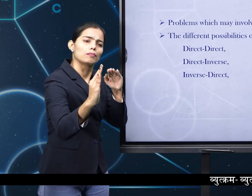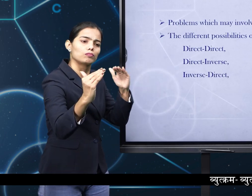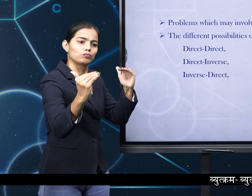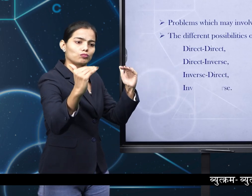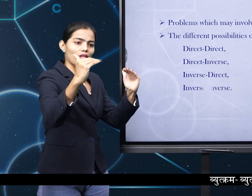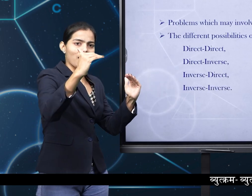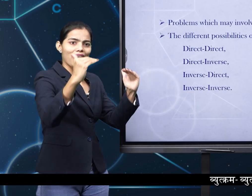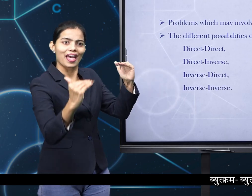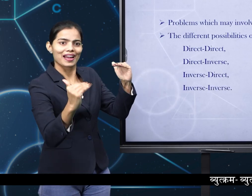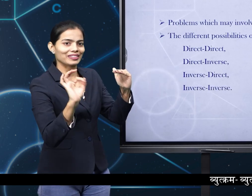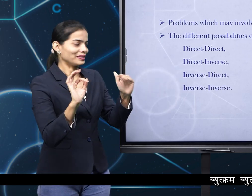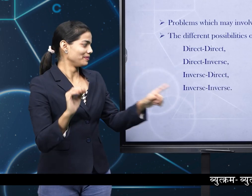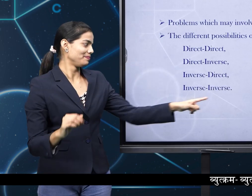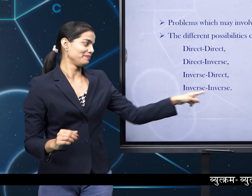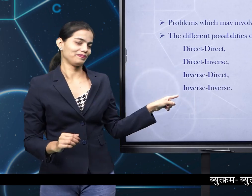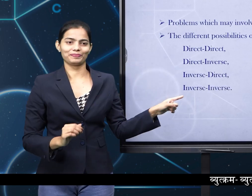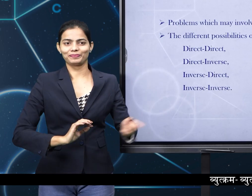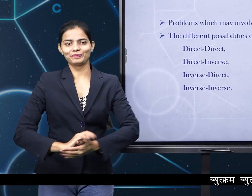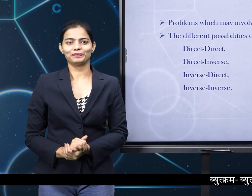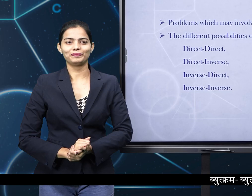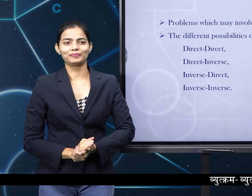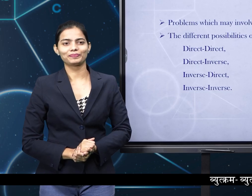व्युत्तम व्युत्तम.